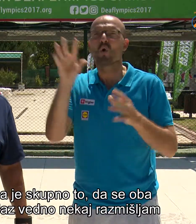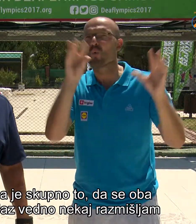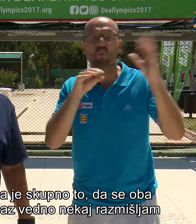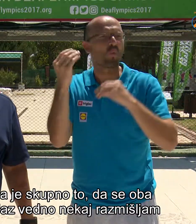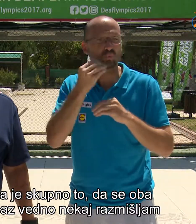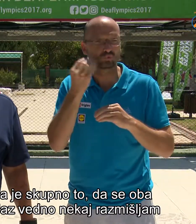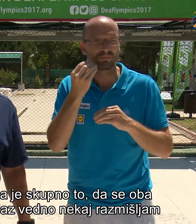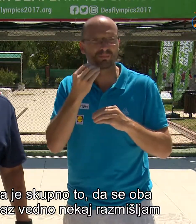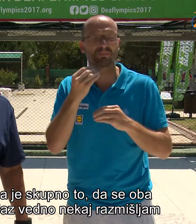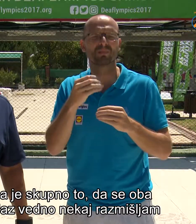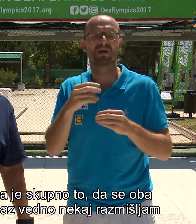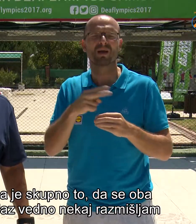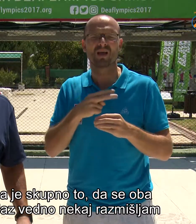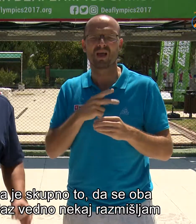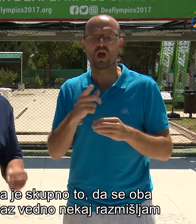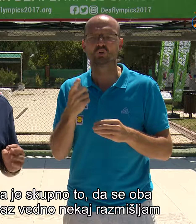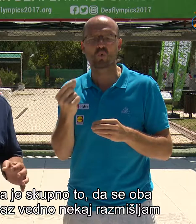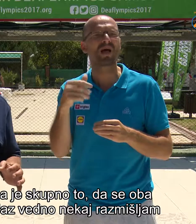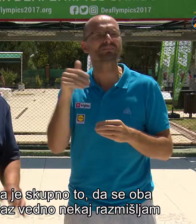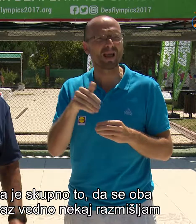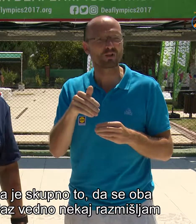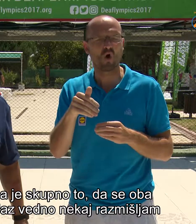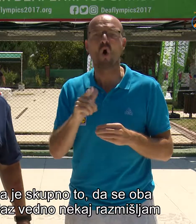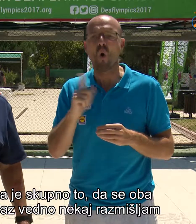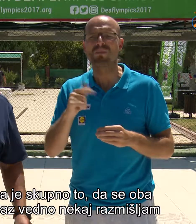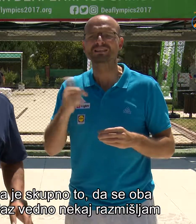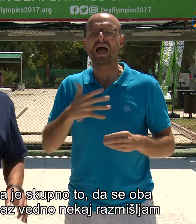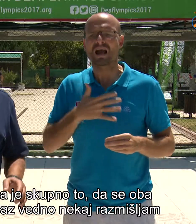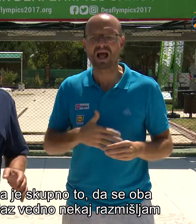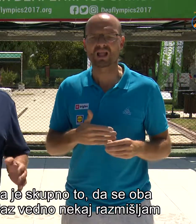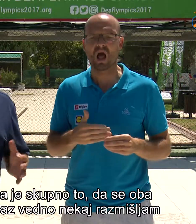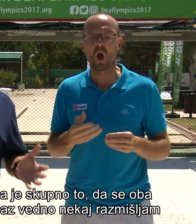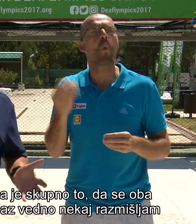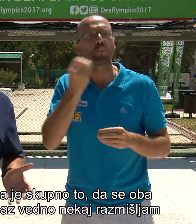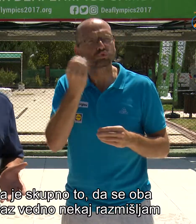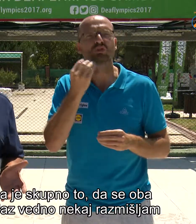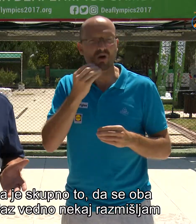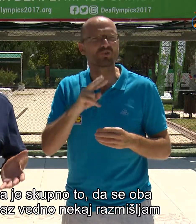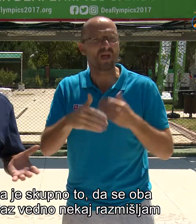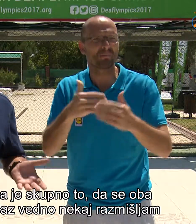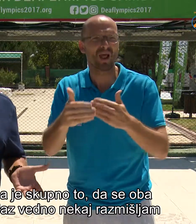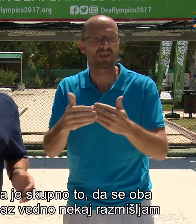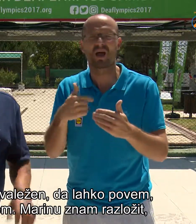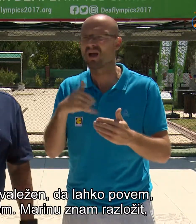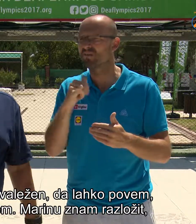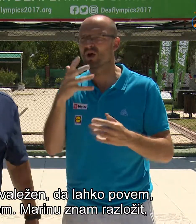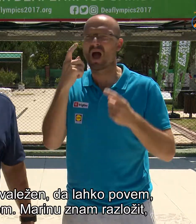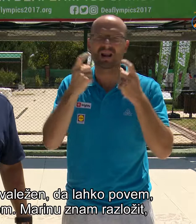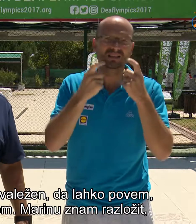Imava skupnega z Marinom to, da se oba zelo rada učiva. Jaz vedno nekaj razmišljam in sem Bogu